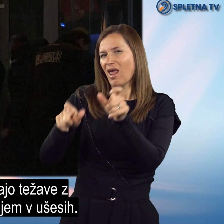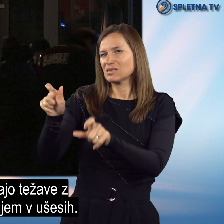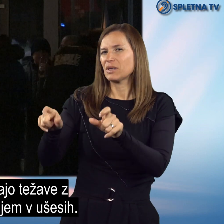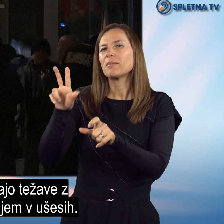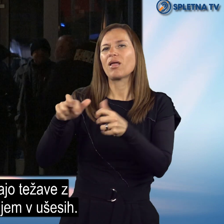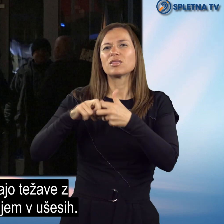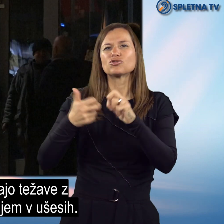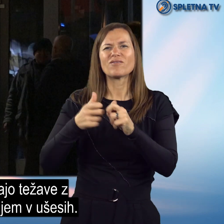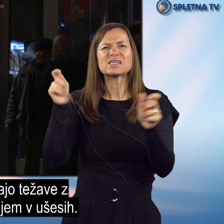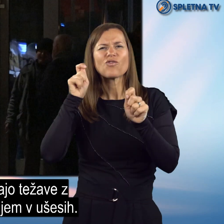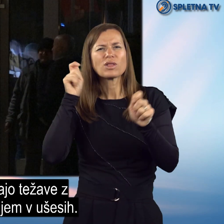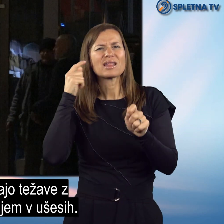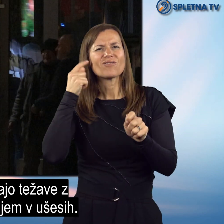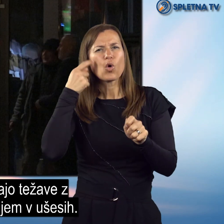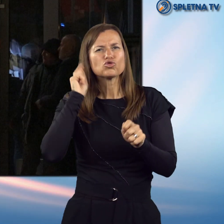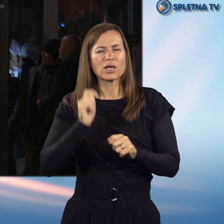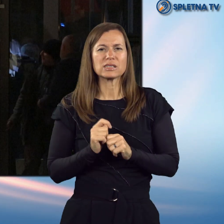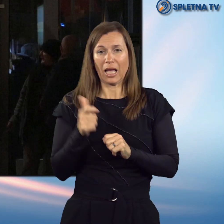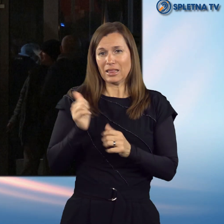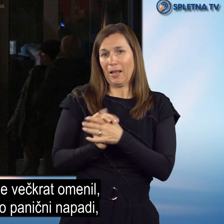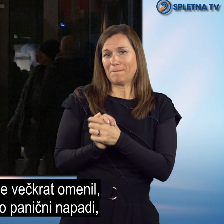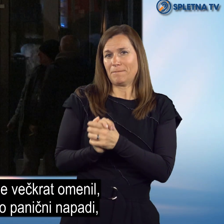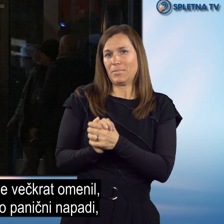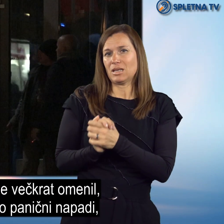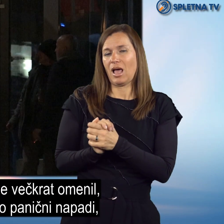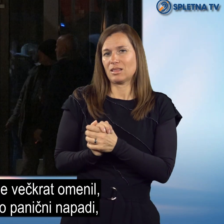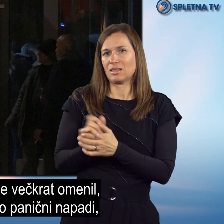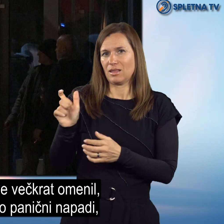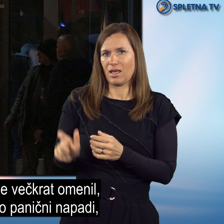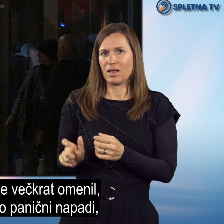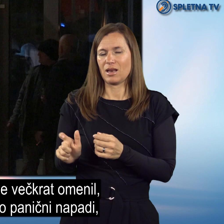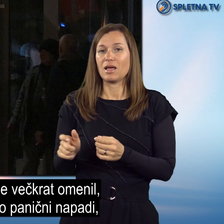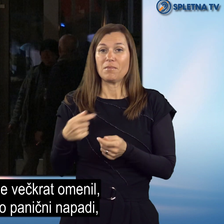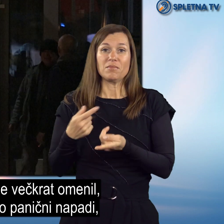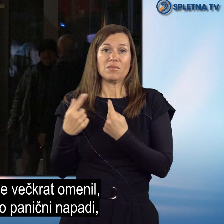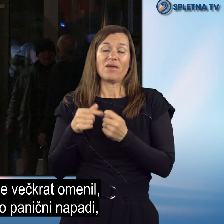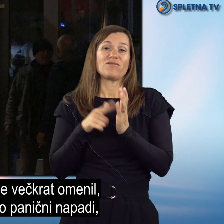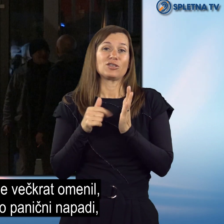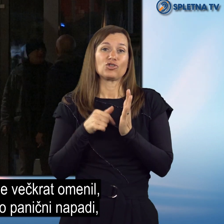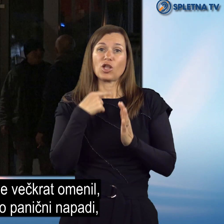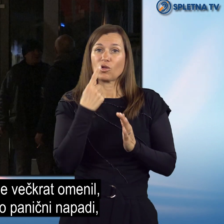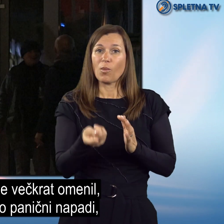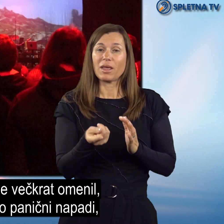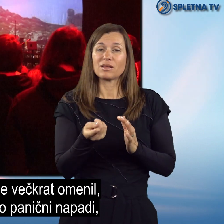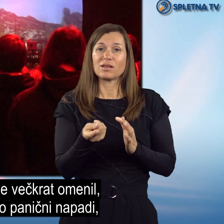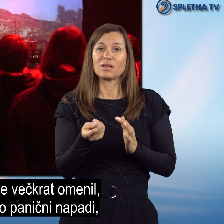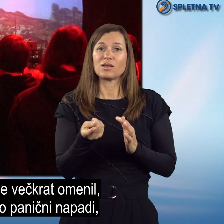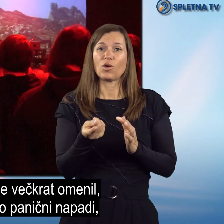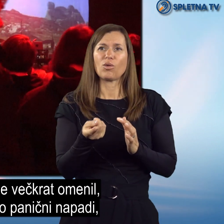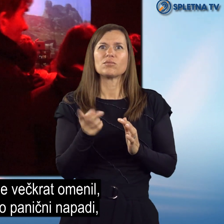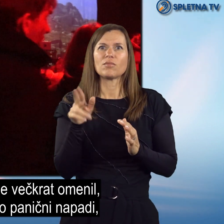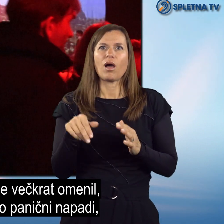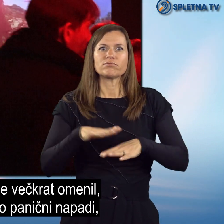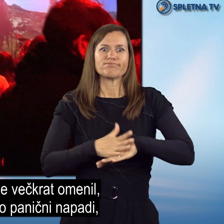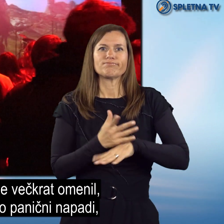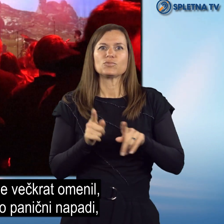da imajo težave z zvonjenjem v ušesih. Ja, en prijatelj mi je pravzaprav večkrat omenil, da ga